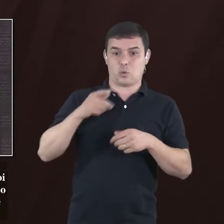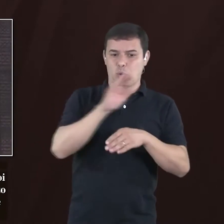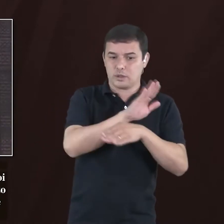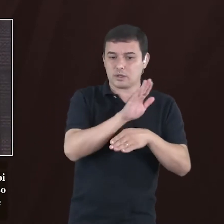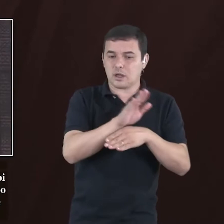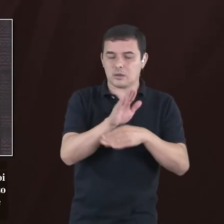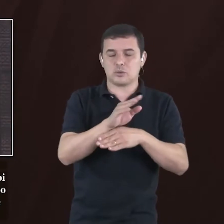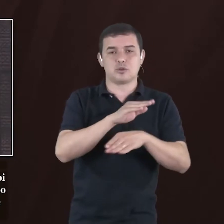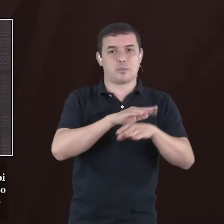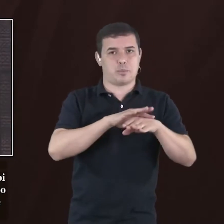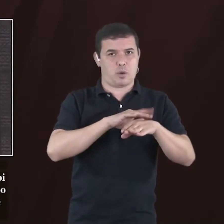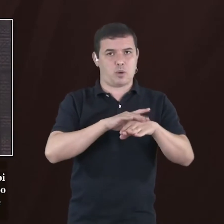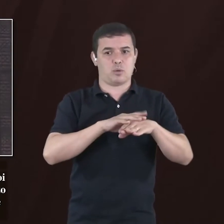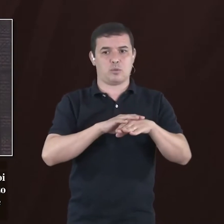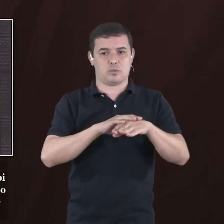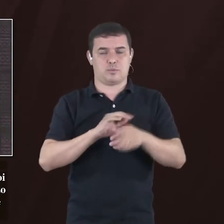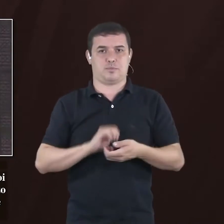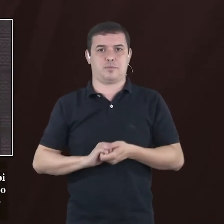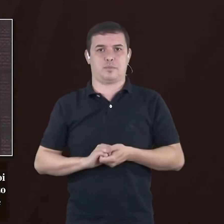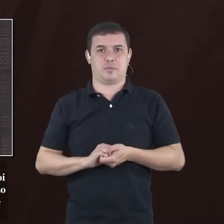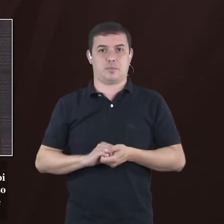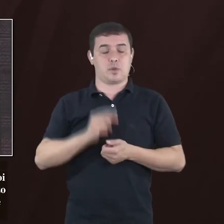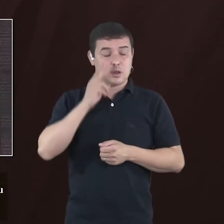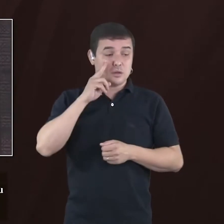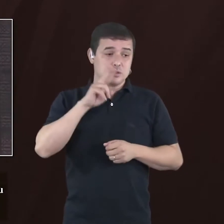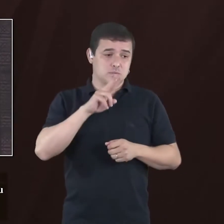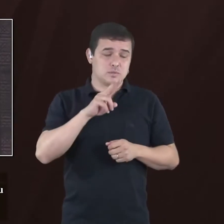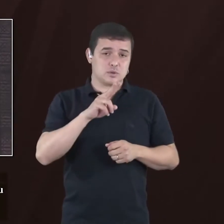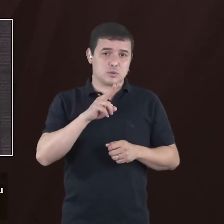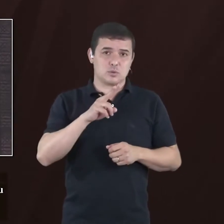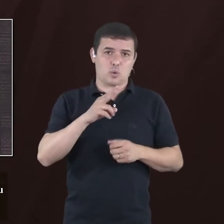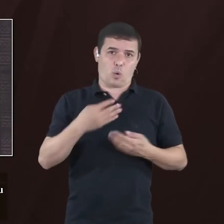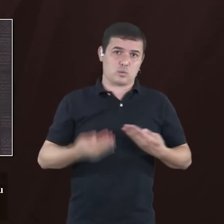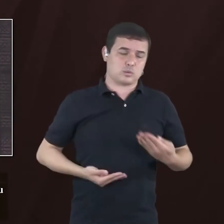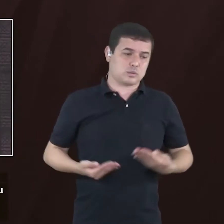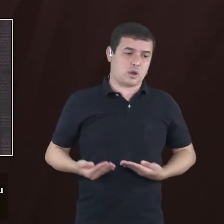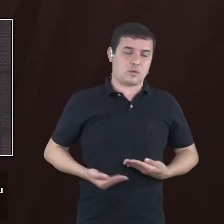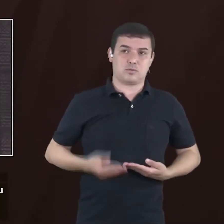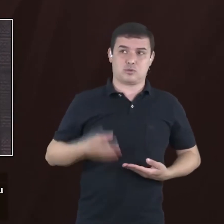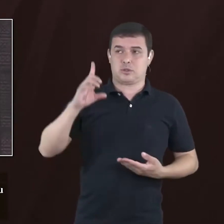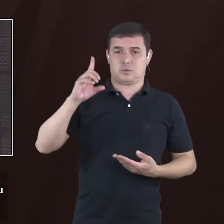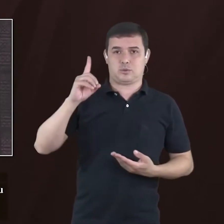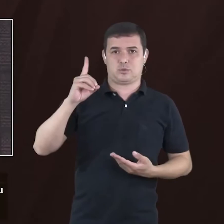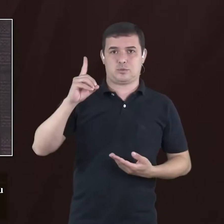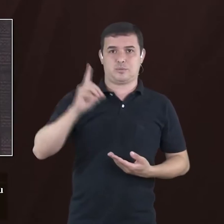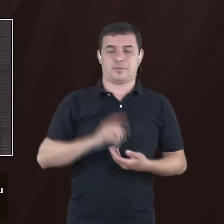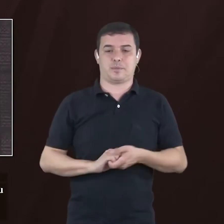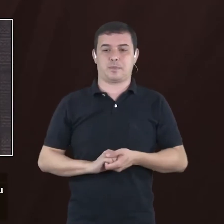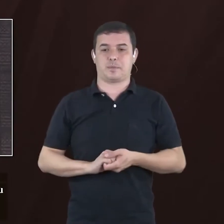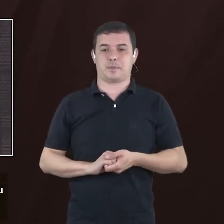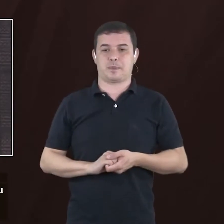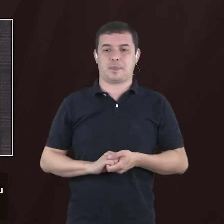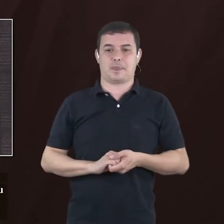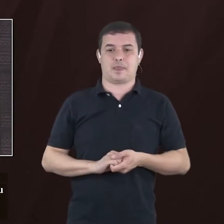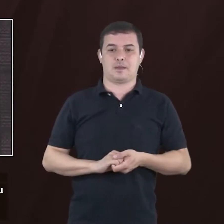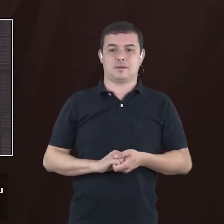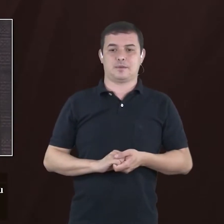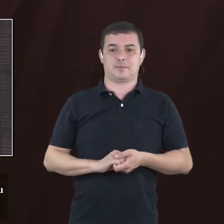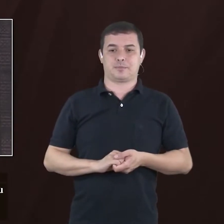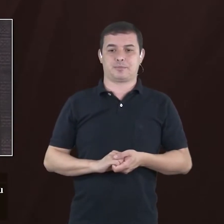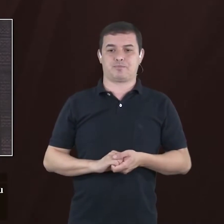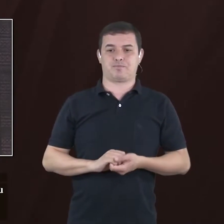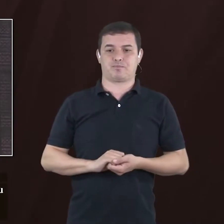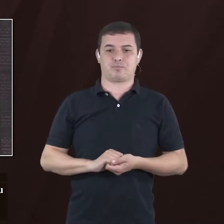né? Que é feito, pois, da vossa exultação, pois vos dou testemunho de que, se possível